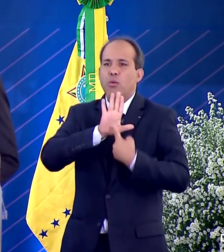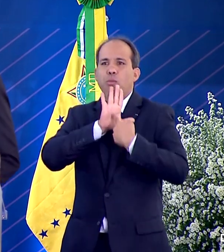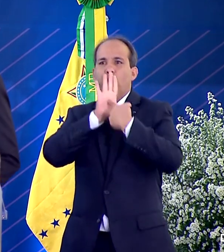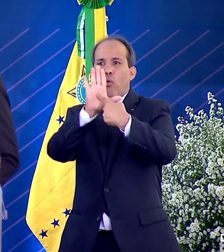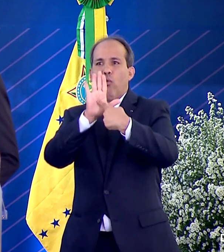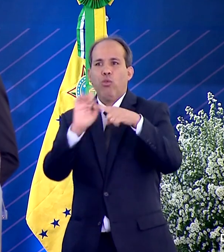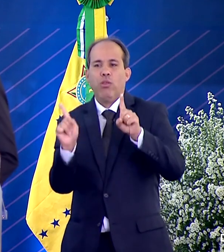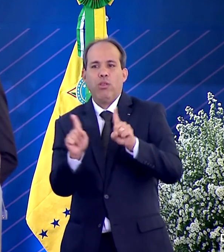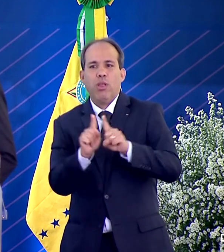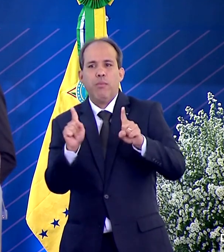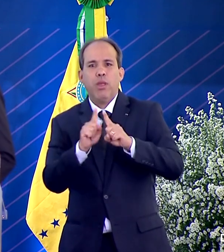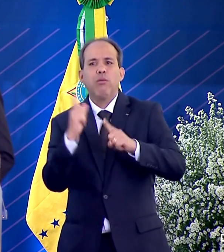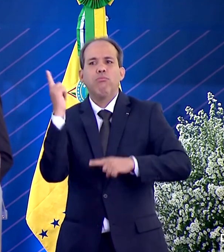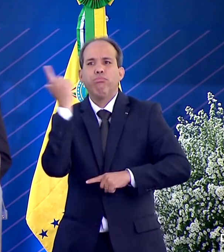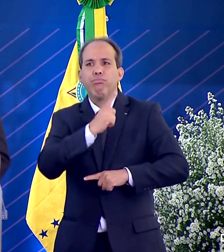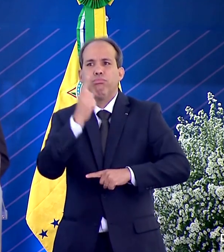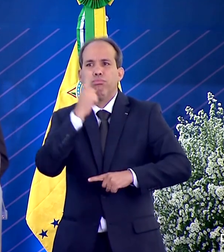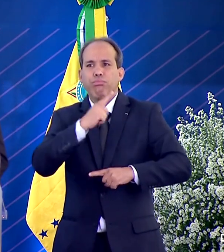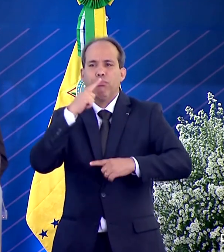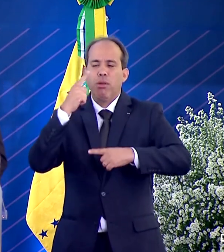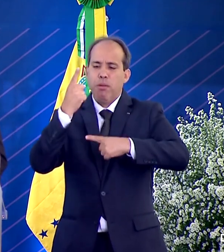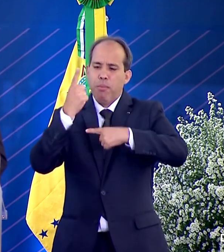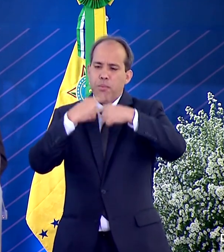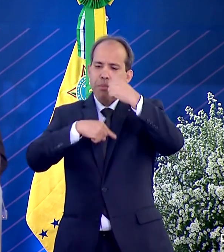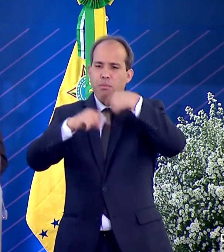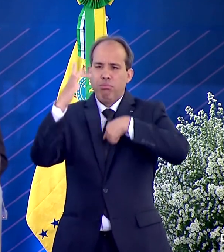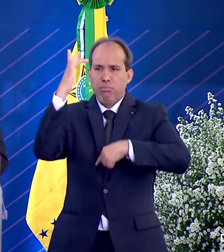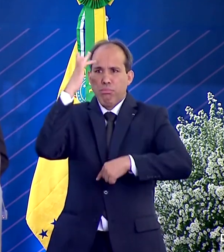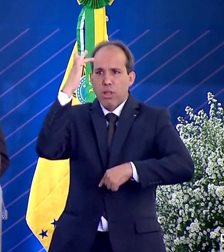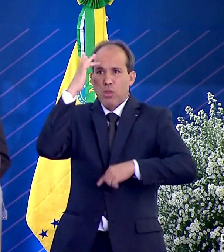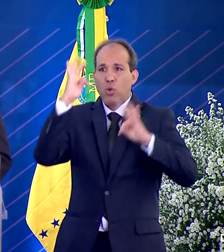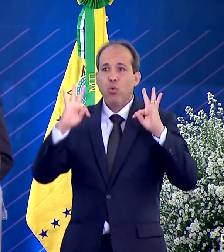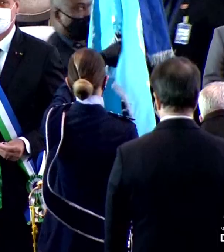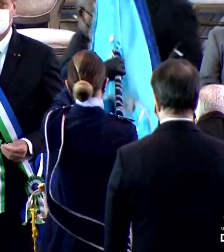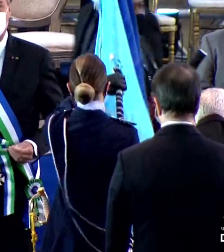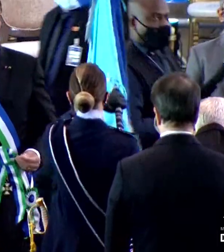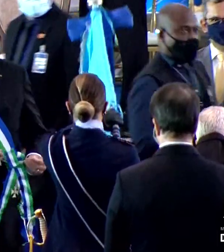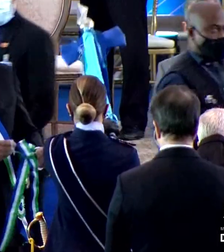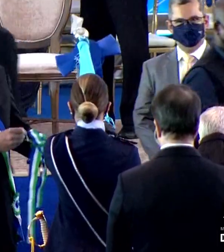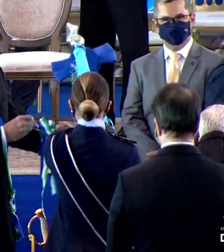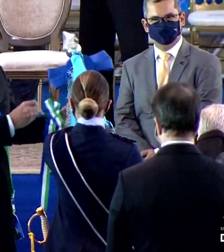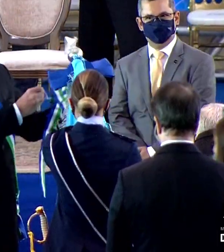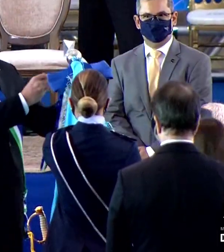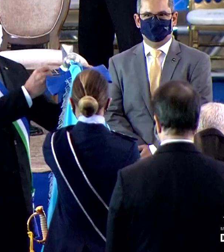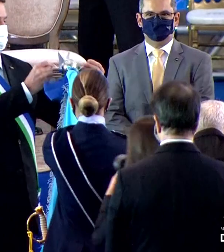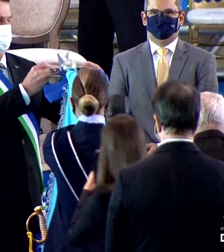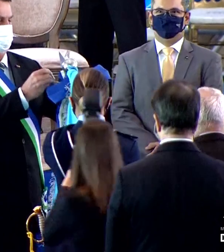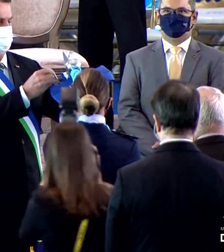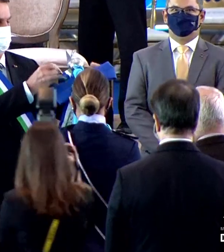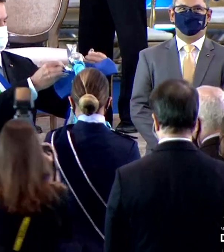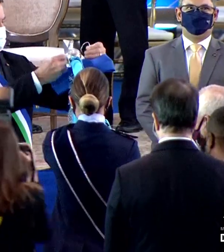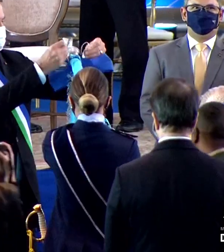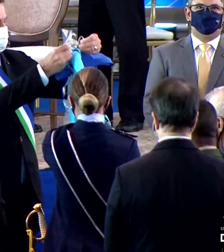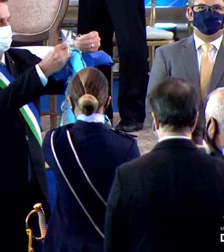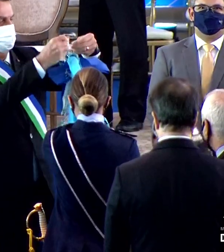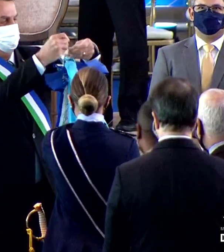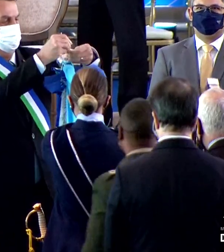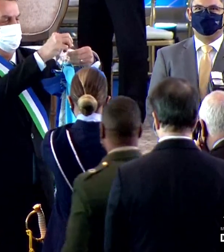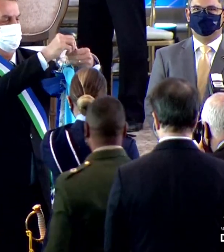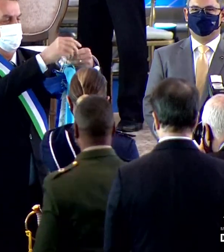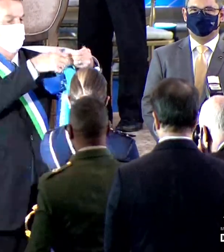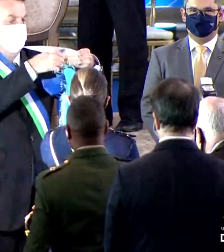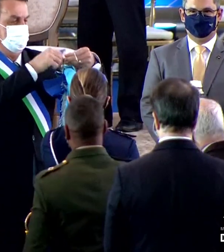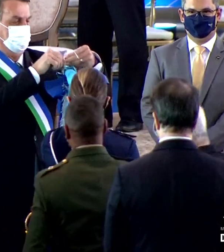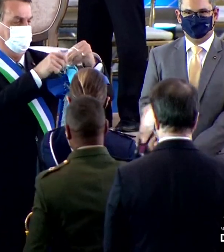uma grande maturidade de todas as nossas instituições. Na cerimônia no Clube do Exército em Brasília, foi entregue